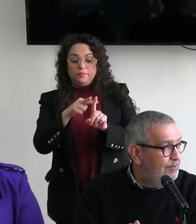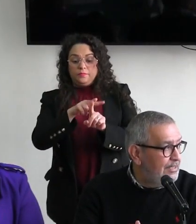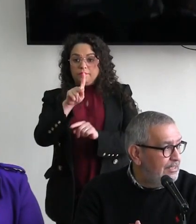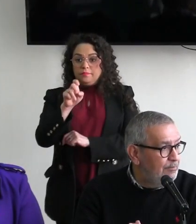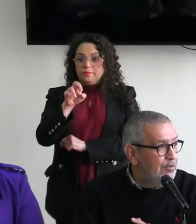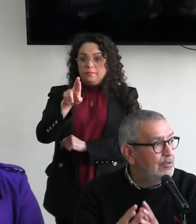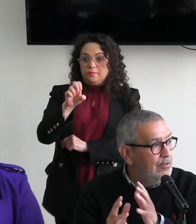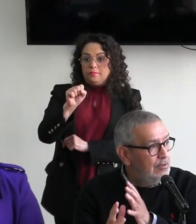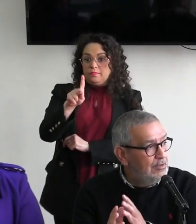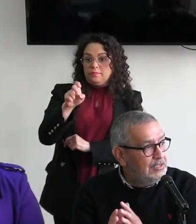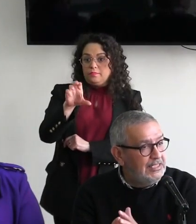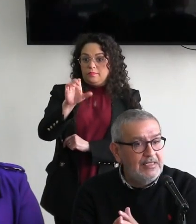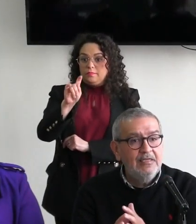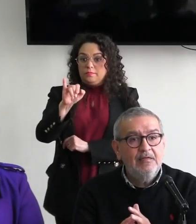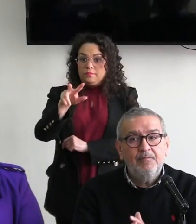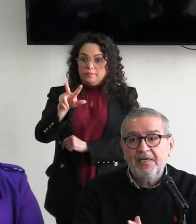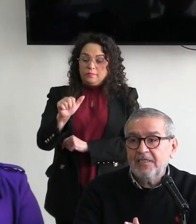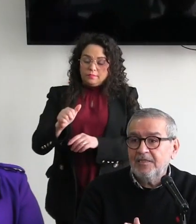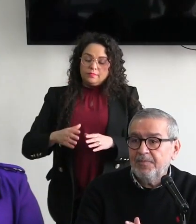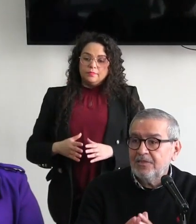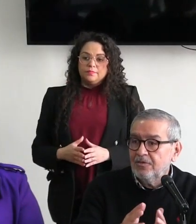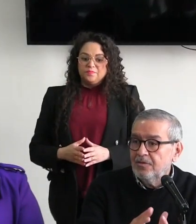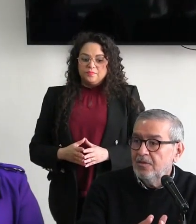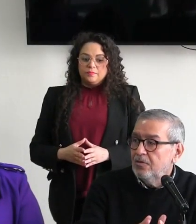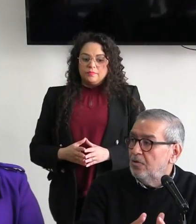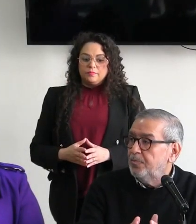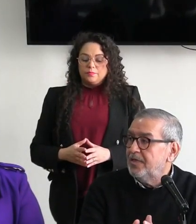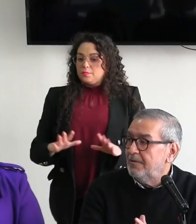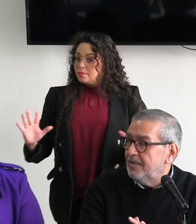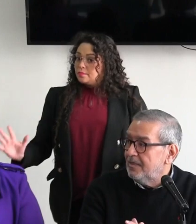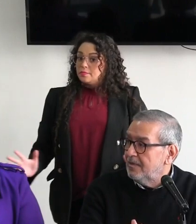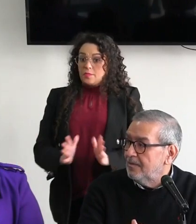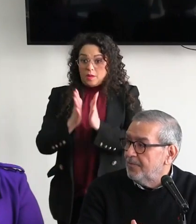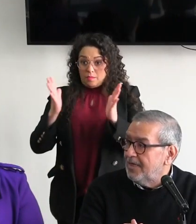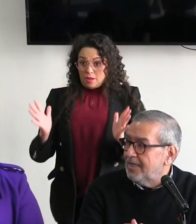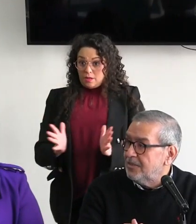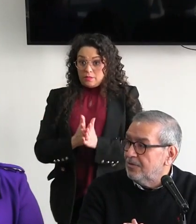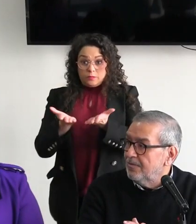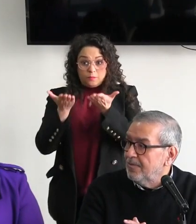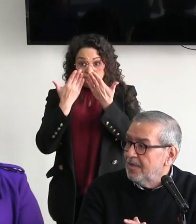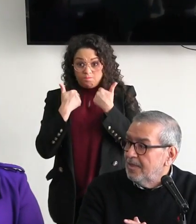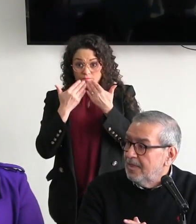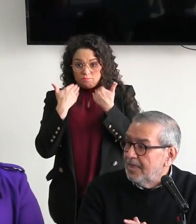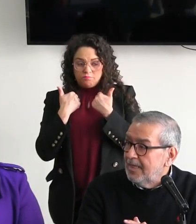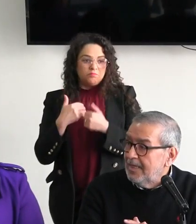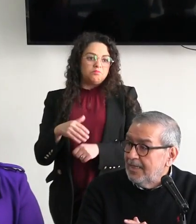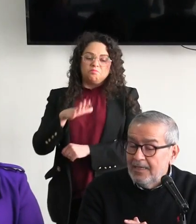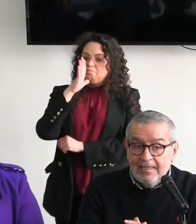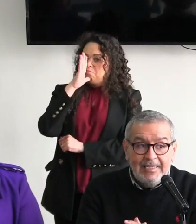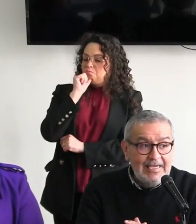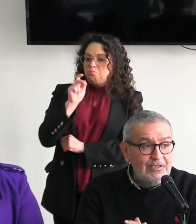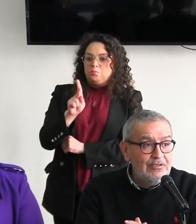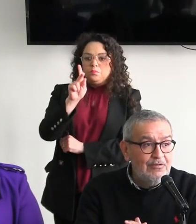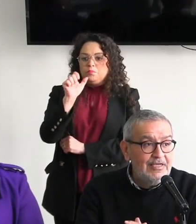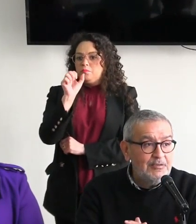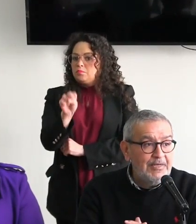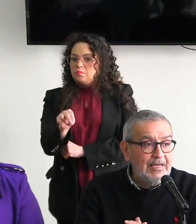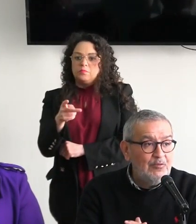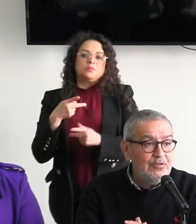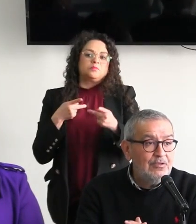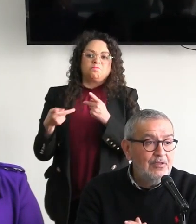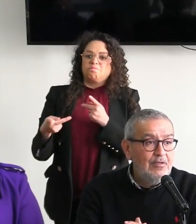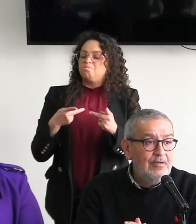primer principio. Sin participación no puede haber planeación. Y eso es lo